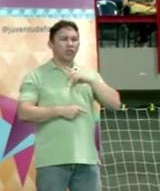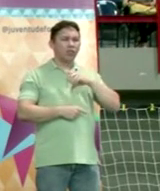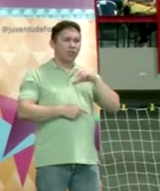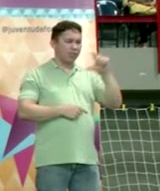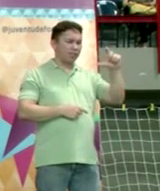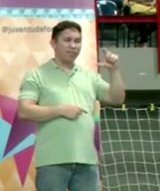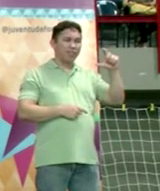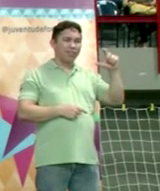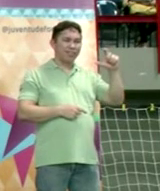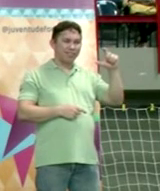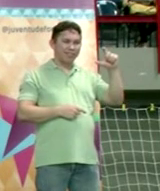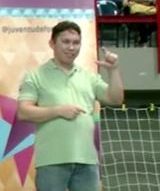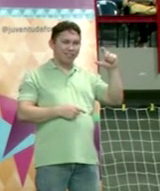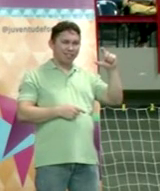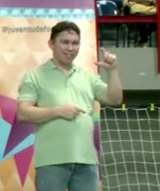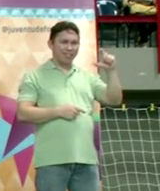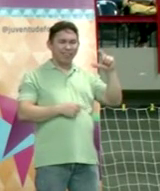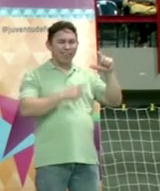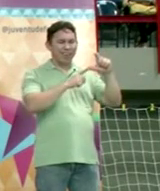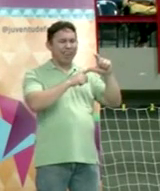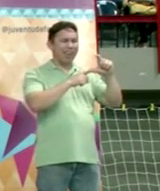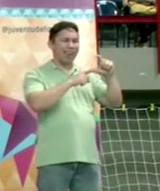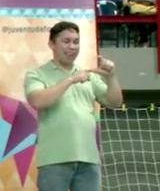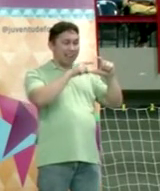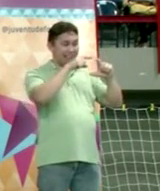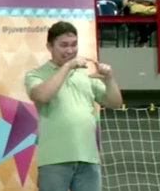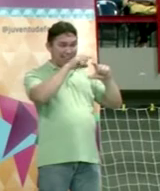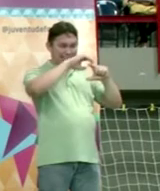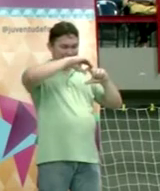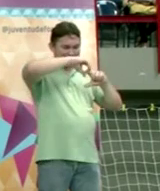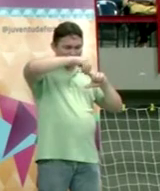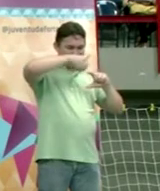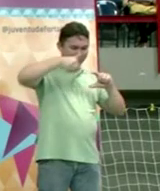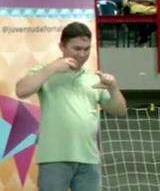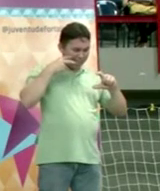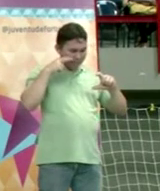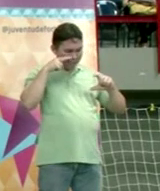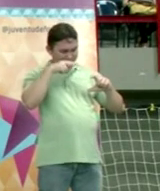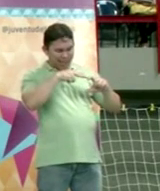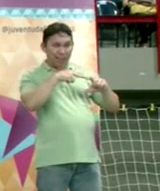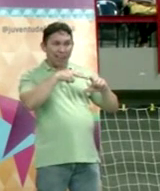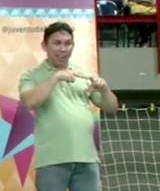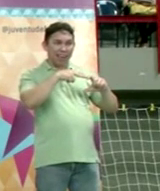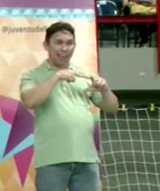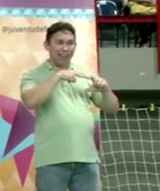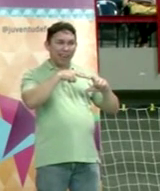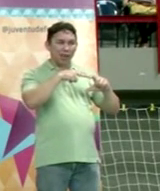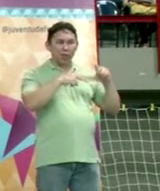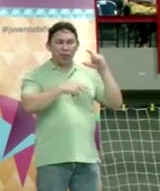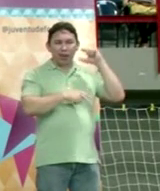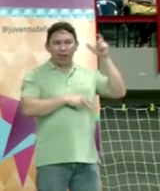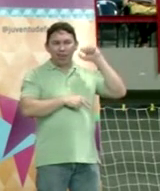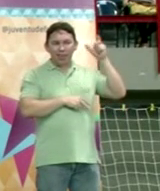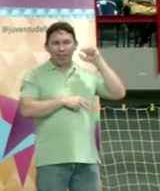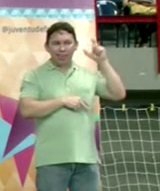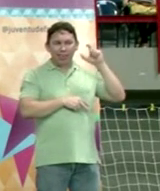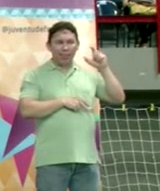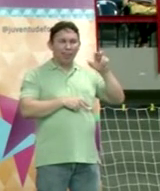Redoxon, né, um frasquinho de Redoxon? Na tampinha dele, quando você abre, aí tem uma espécie de um chocalhozinho,